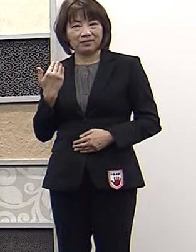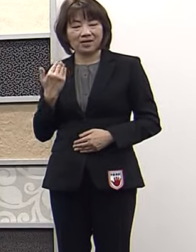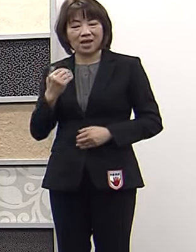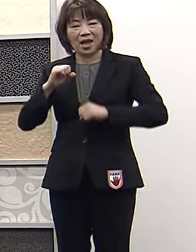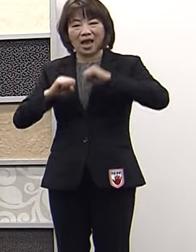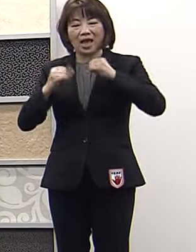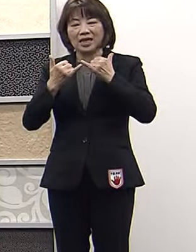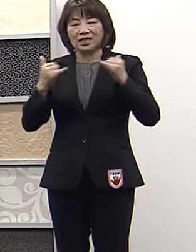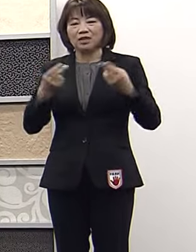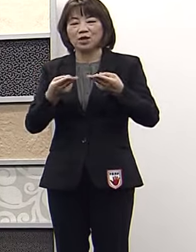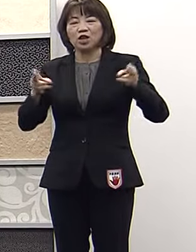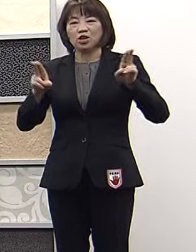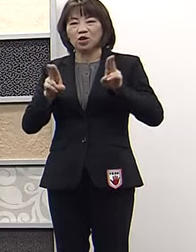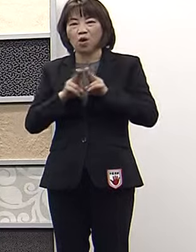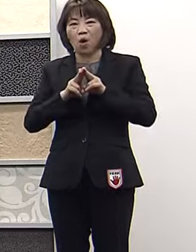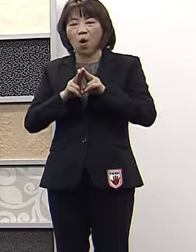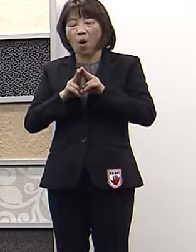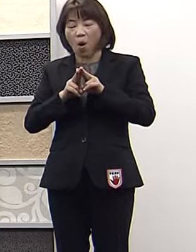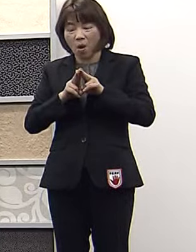派閥のですね、